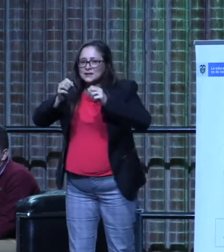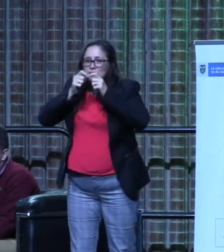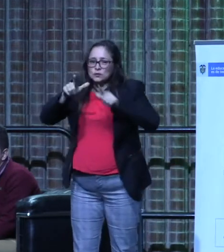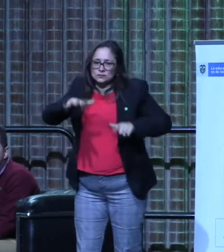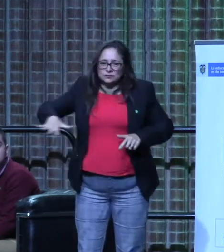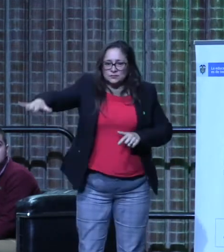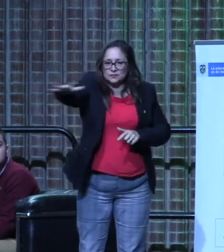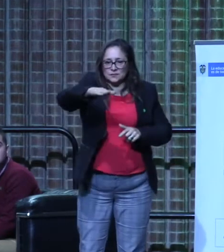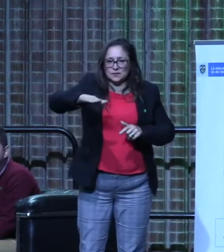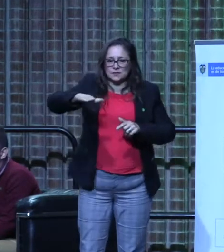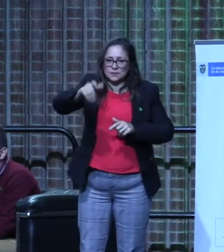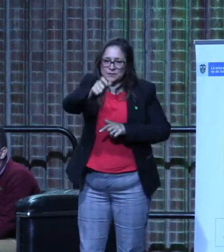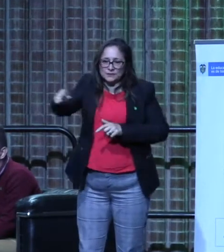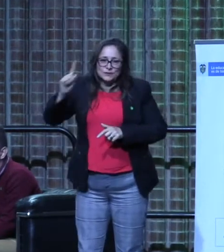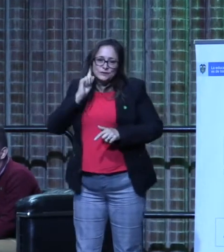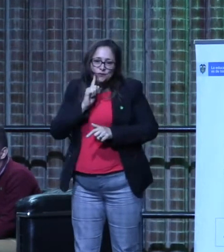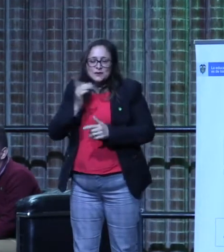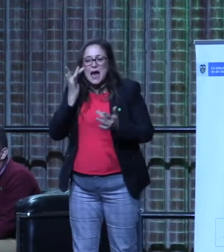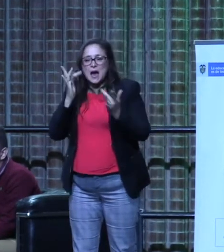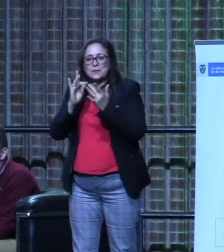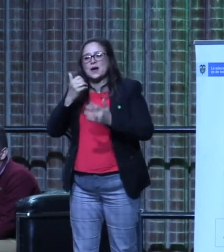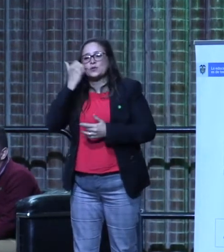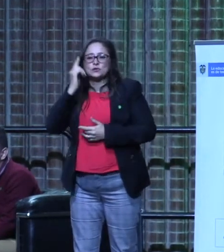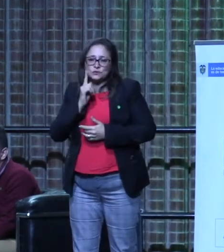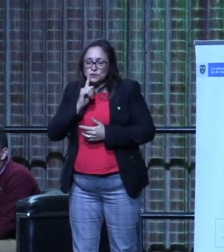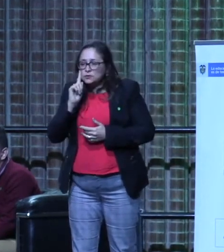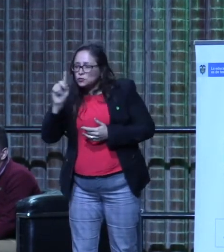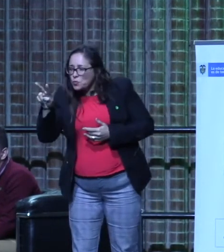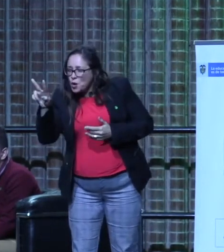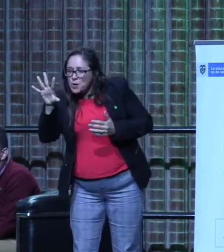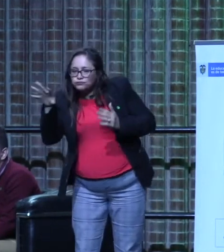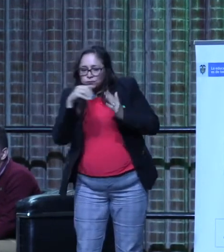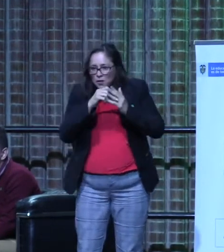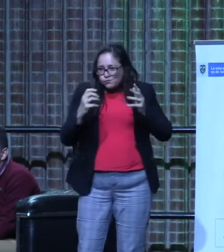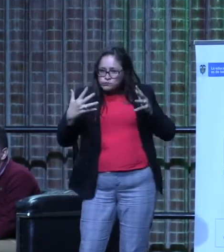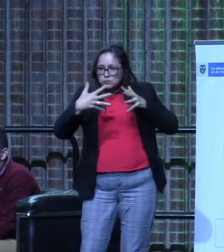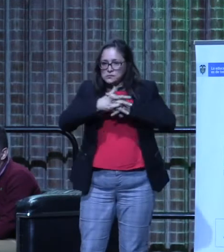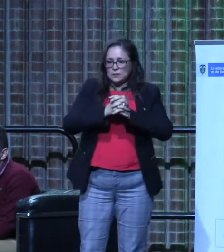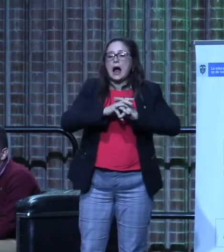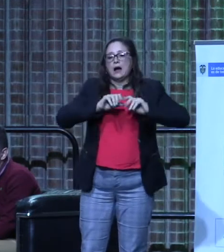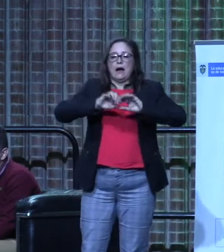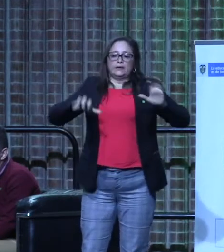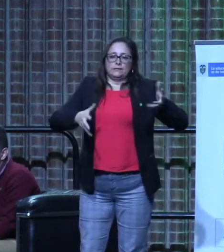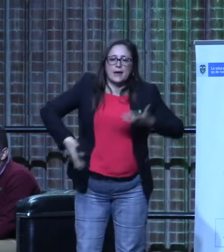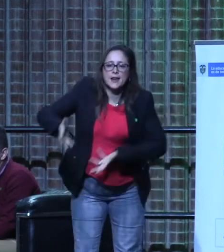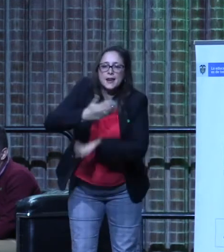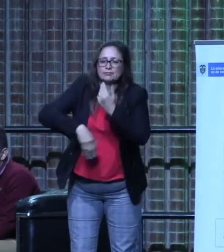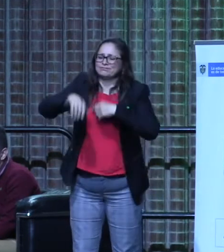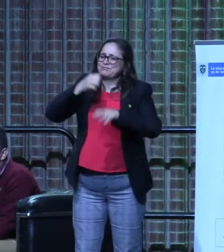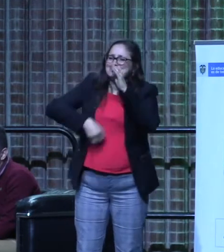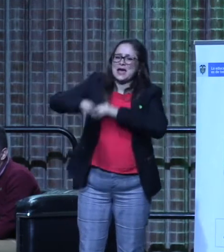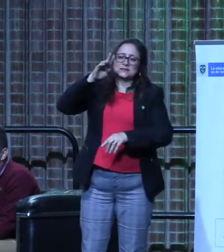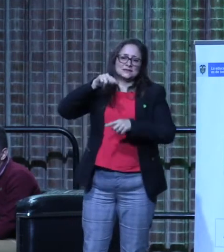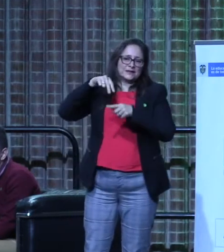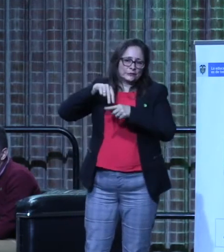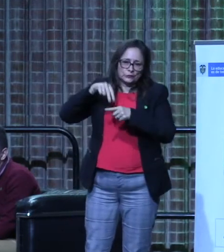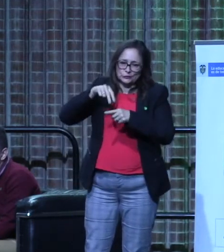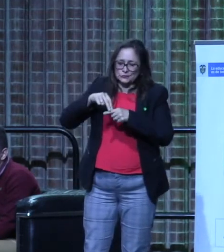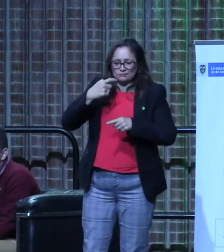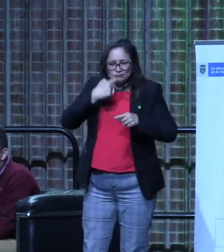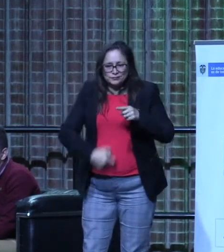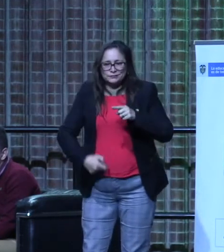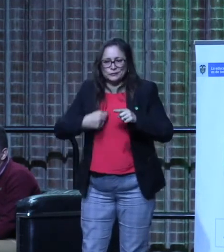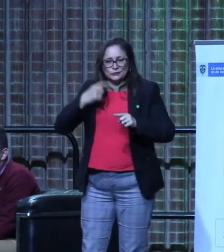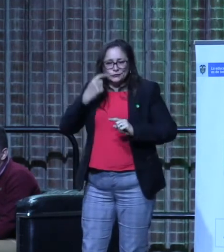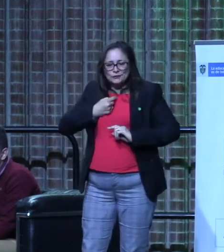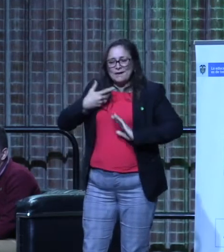responda a esas necesidades, ver cuáles son sus características y necesidades de todos estos adultos, ajustarnos y allí empezar a hacer un